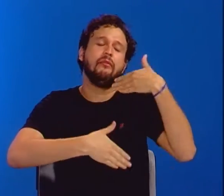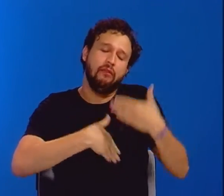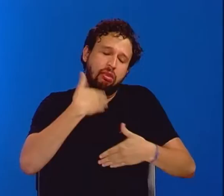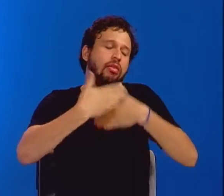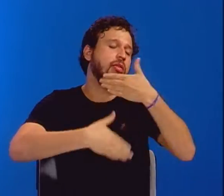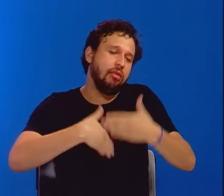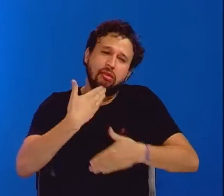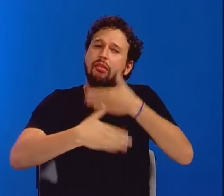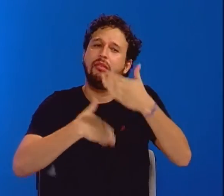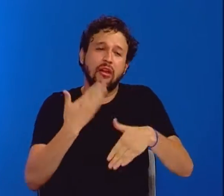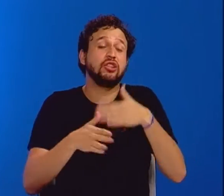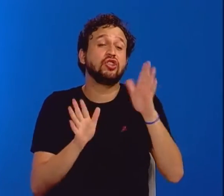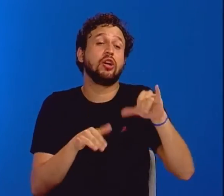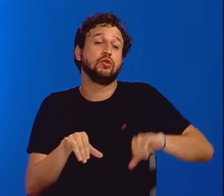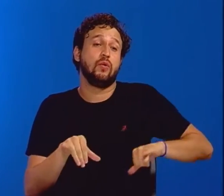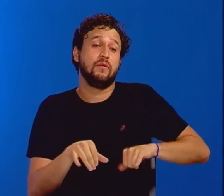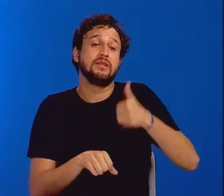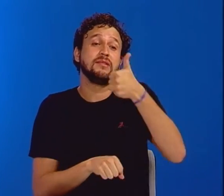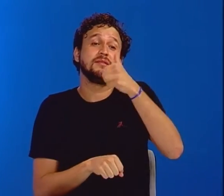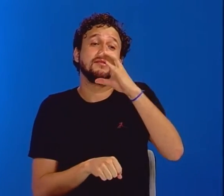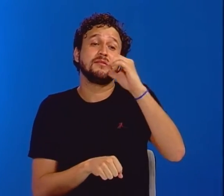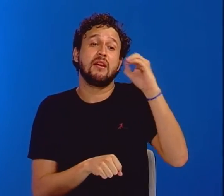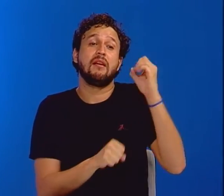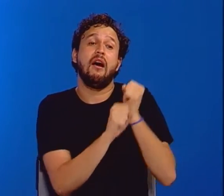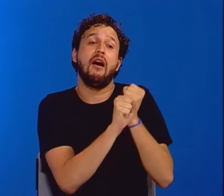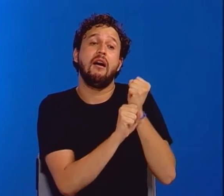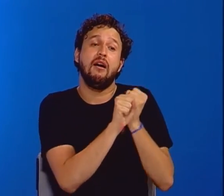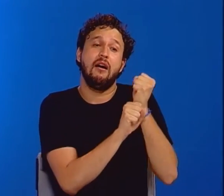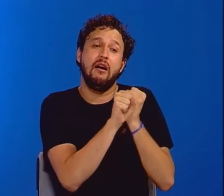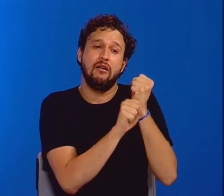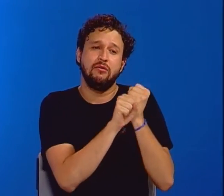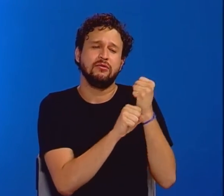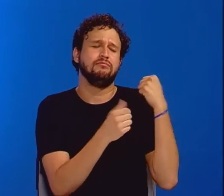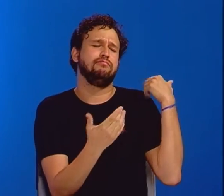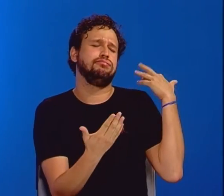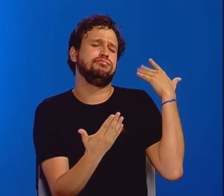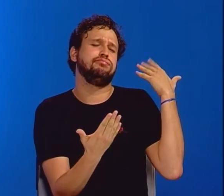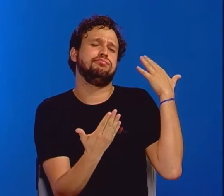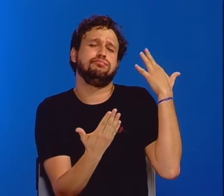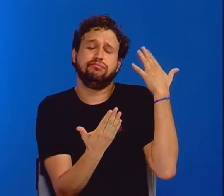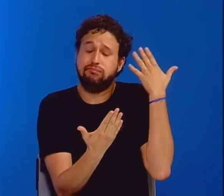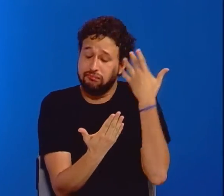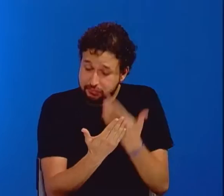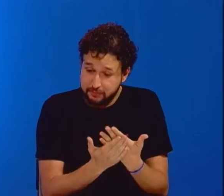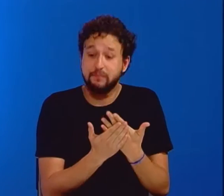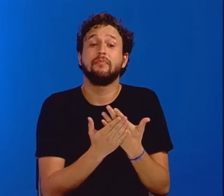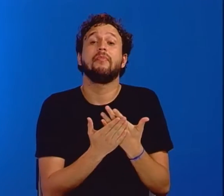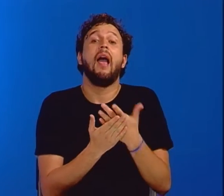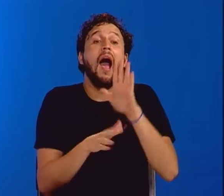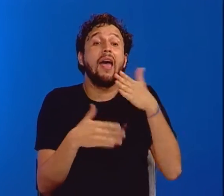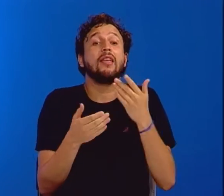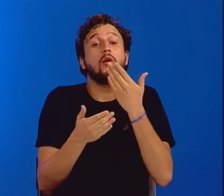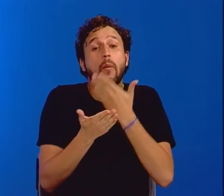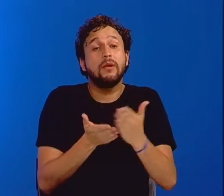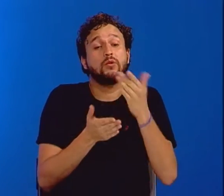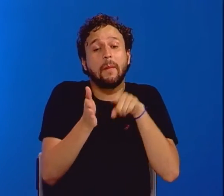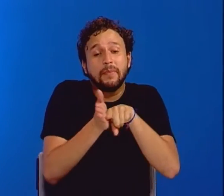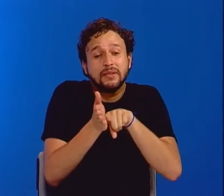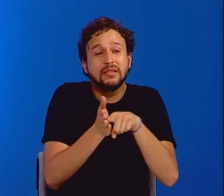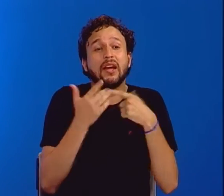E aí a gente teve, dentro da história dos surdos, um período em que foi proibido os surdos de se comunicarem através